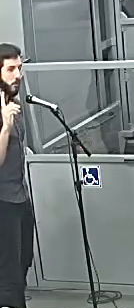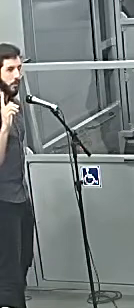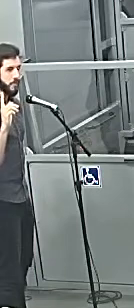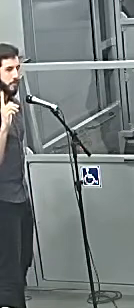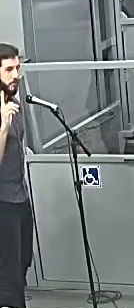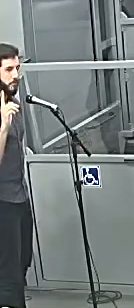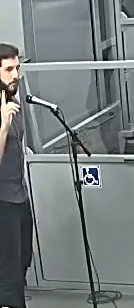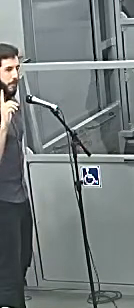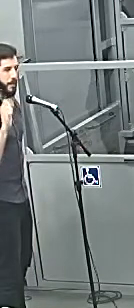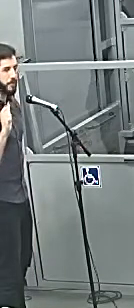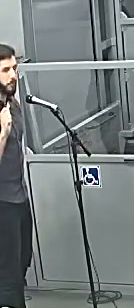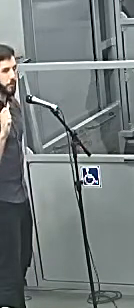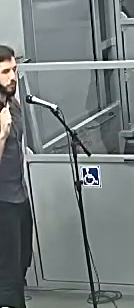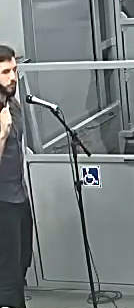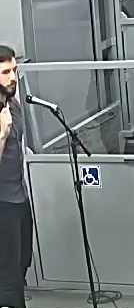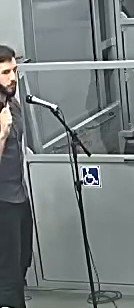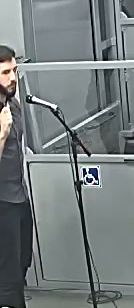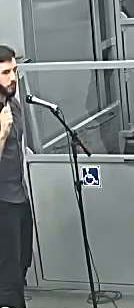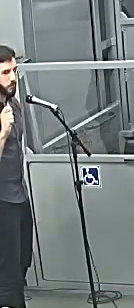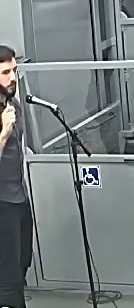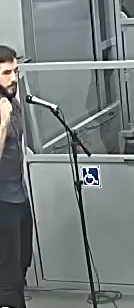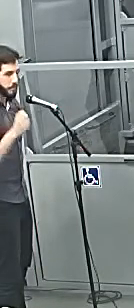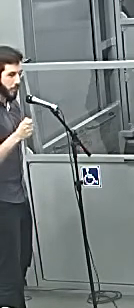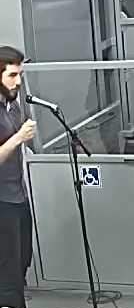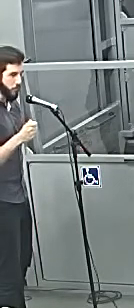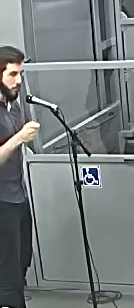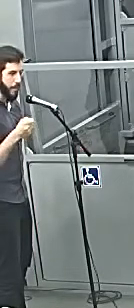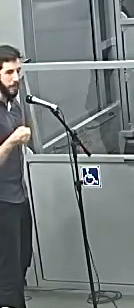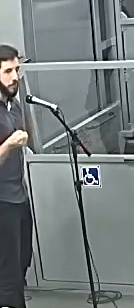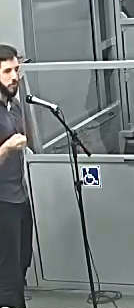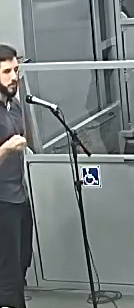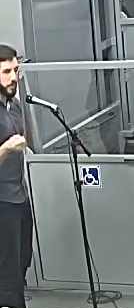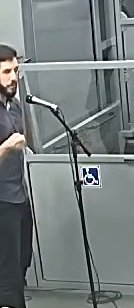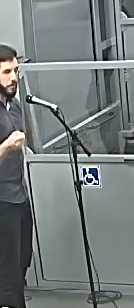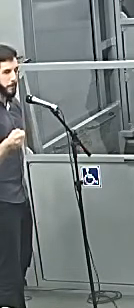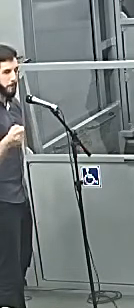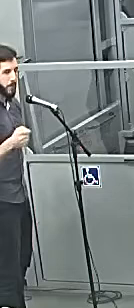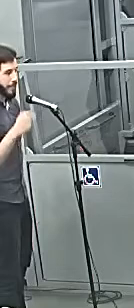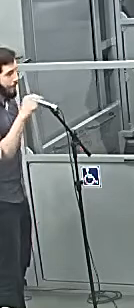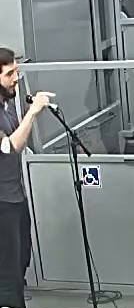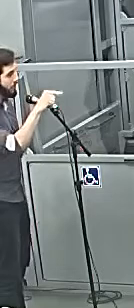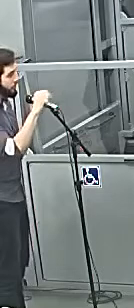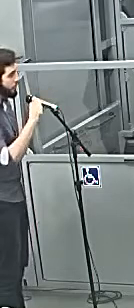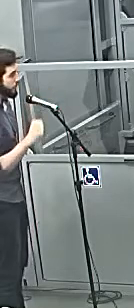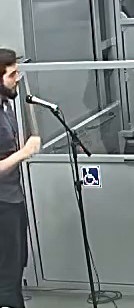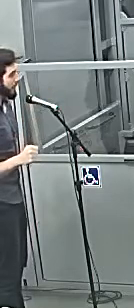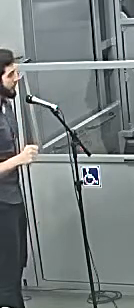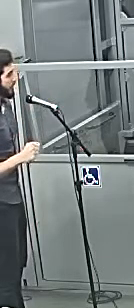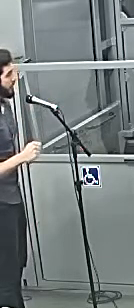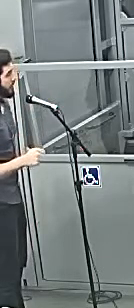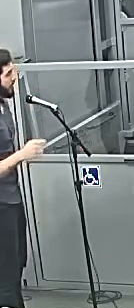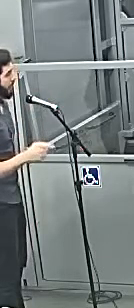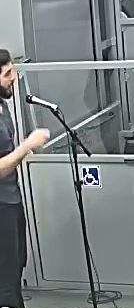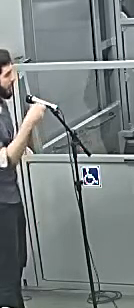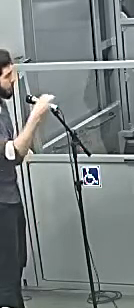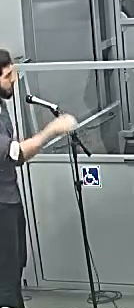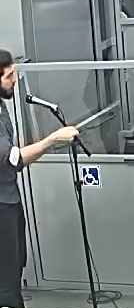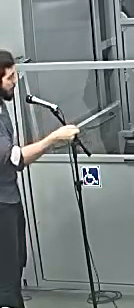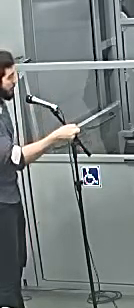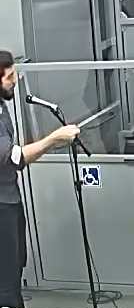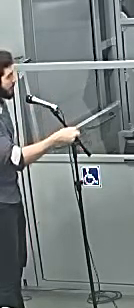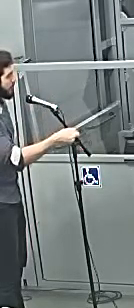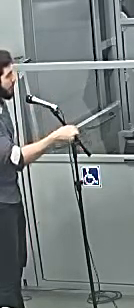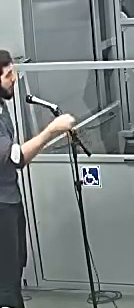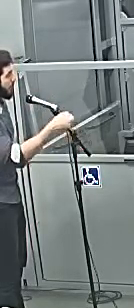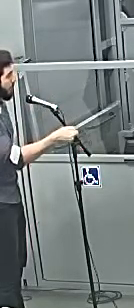qualquer outra coisa ela tem preço senão ela tem dignidade e é pra isso que esse tipo de está aqui é pra isso